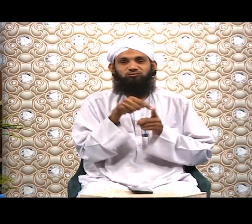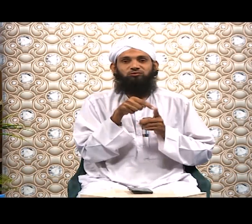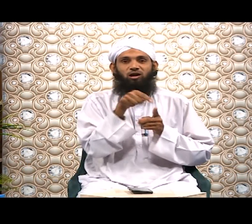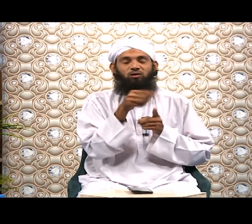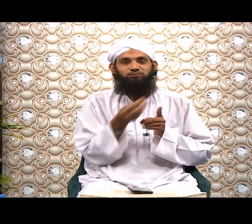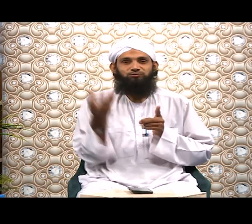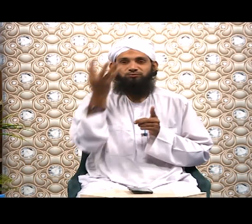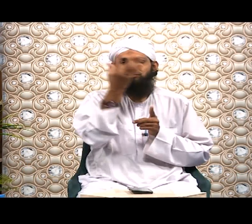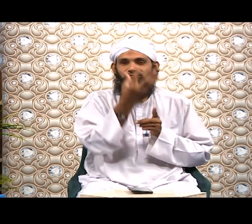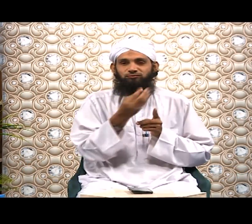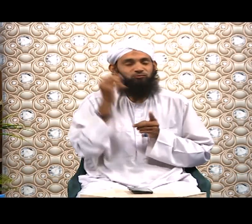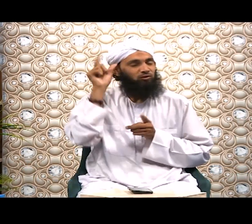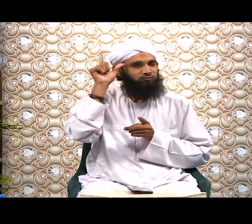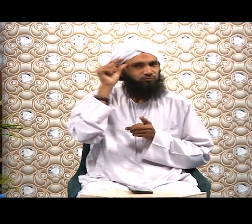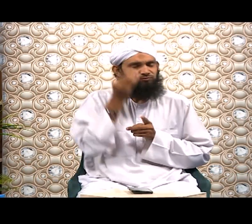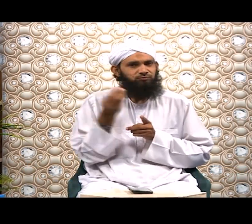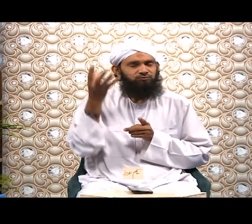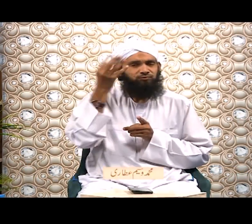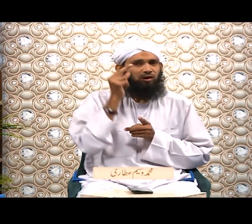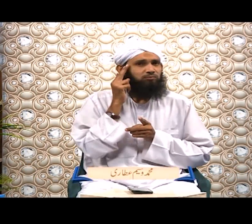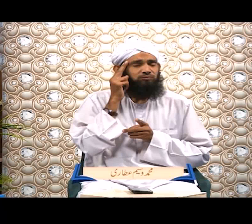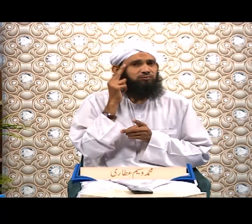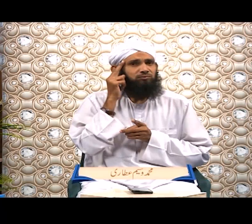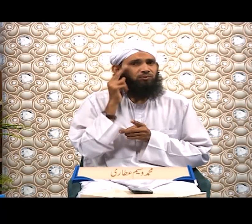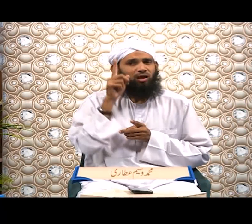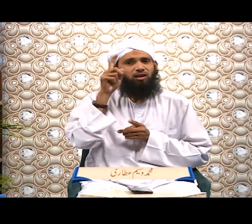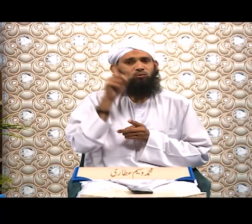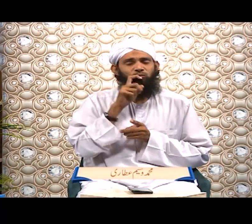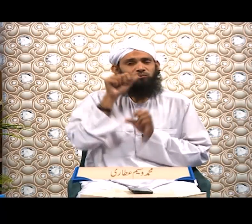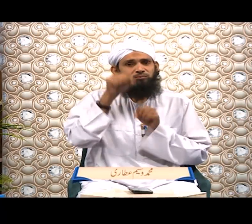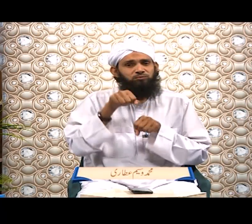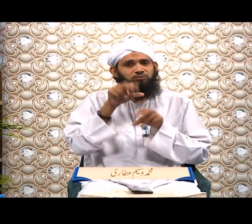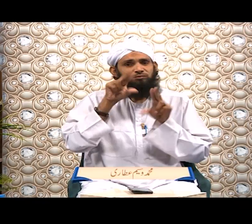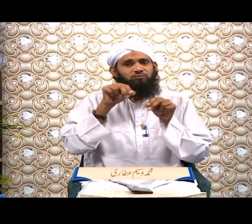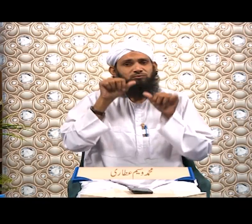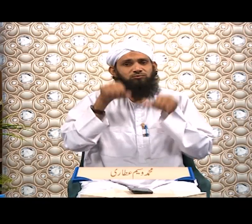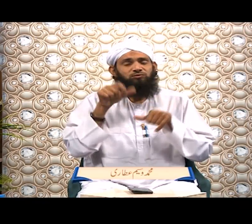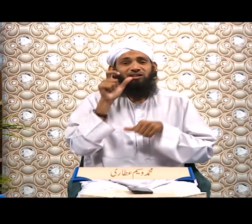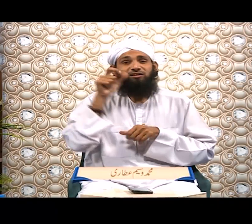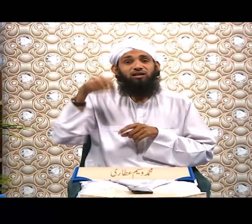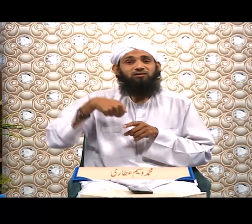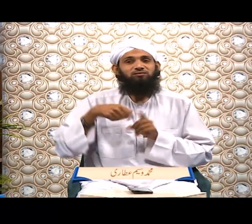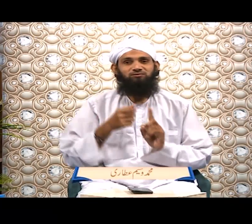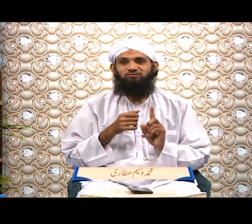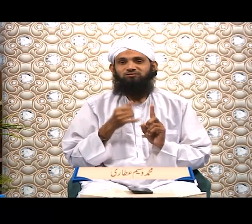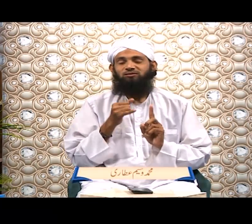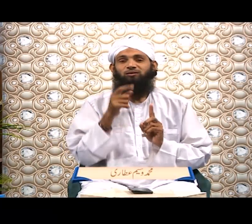بارے میں غور فرماتے رہے کہ یہ خواب اللہ پاک کی طرف سے ہے یا شیطان کی جانب سے، اسی لیے 8 ذوالحج کا